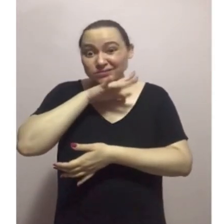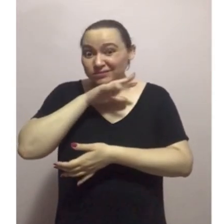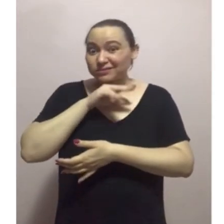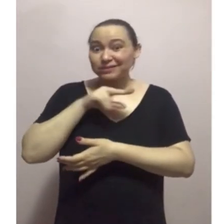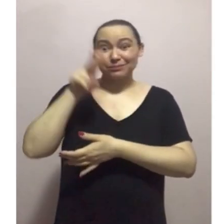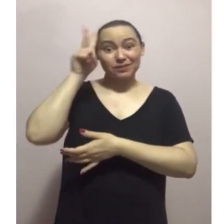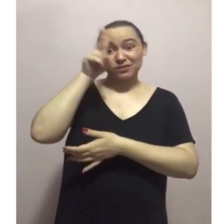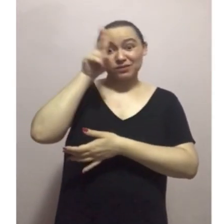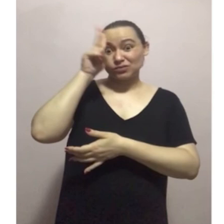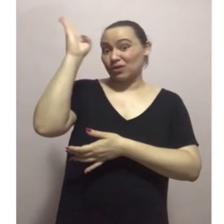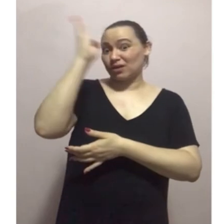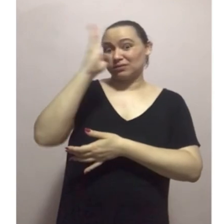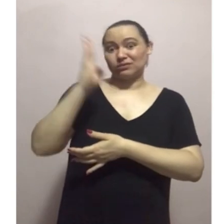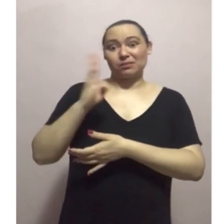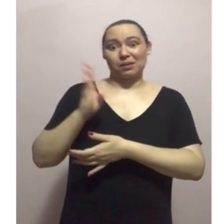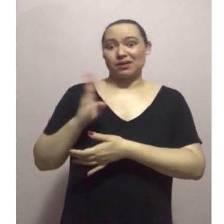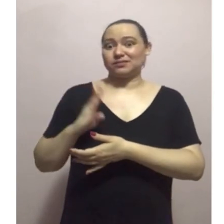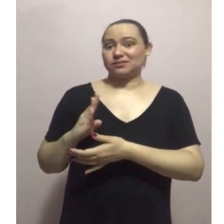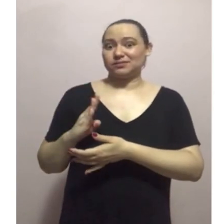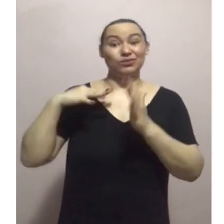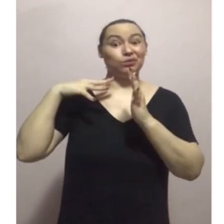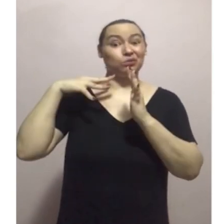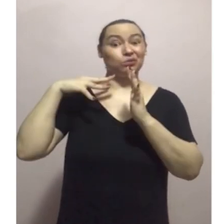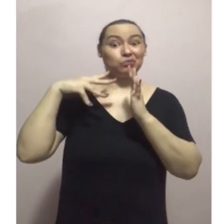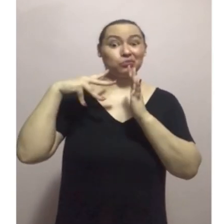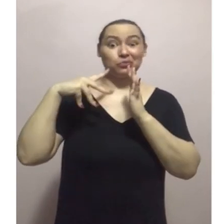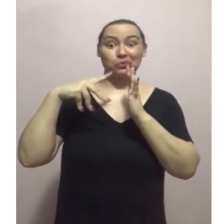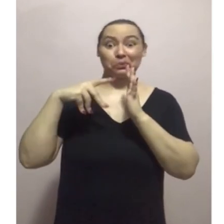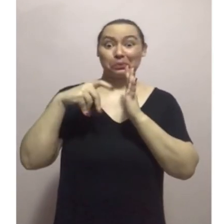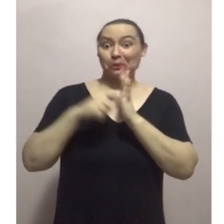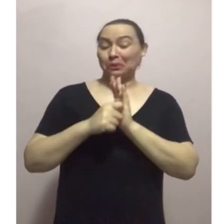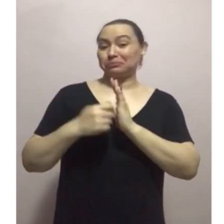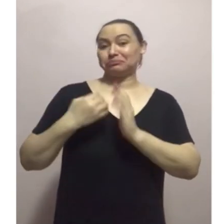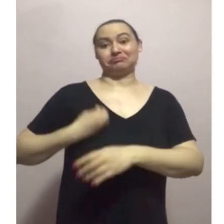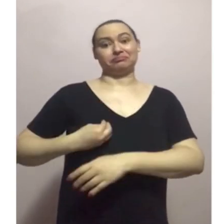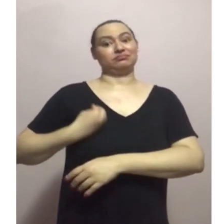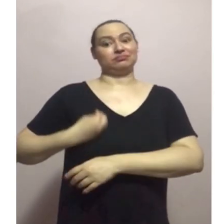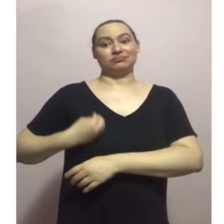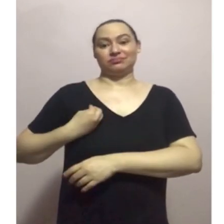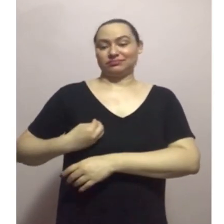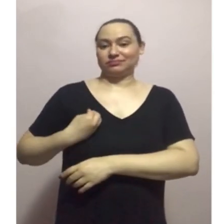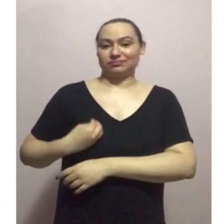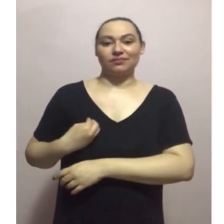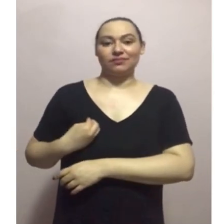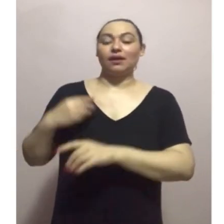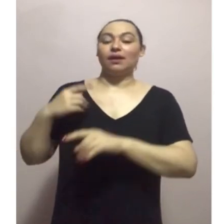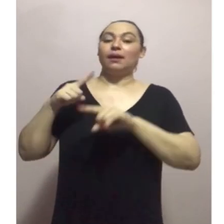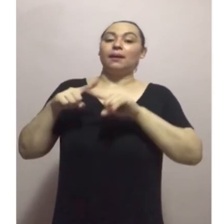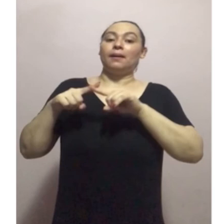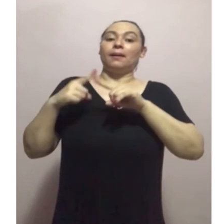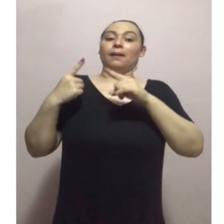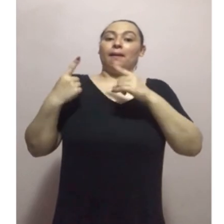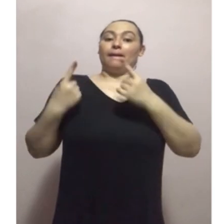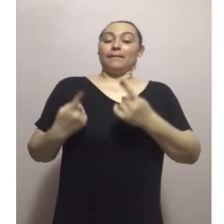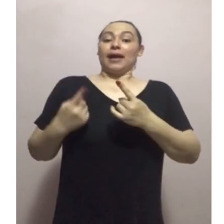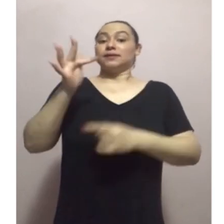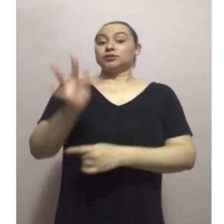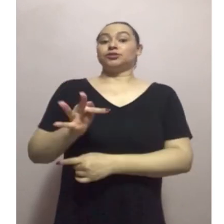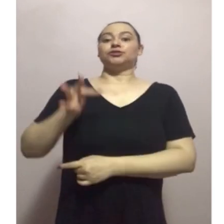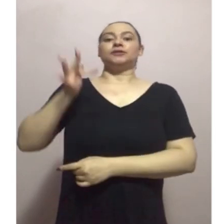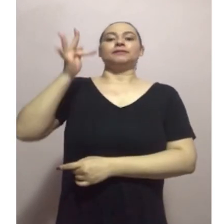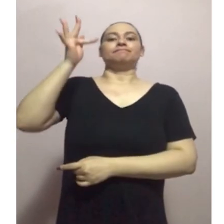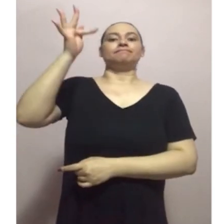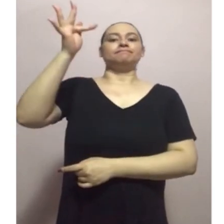história, que todas as gerações para trás já passaram, mas que a gente